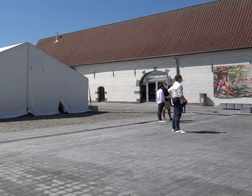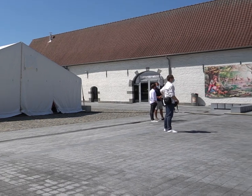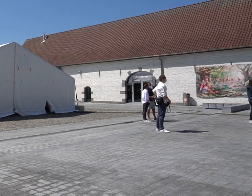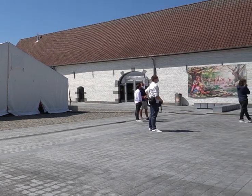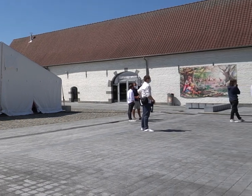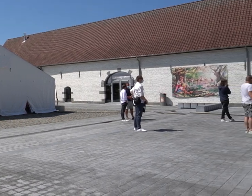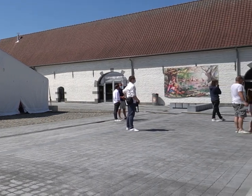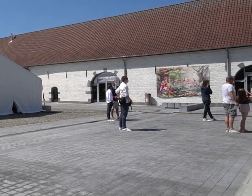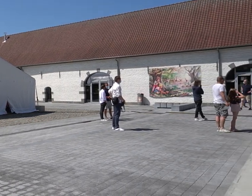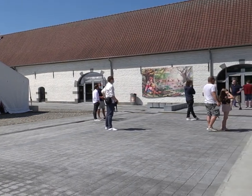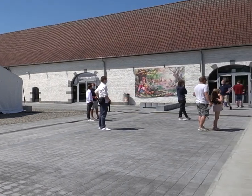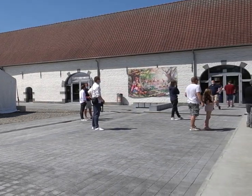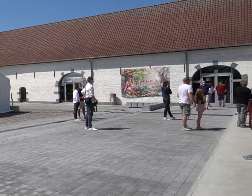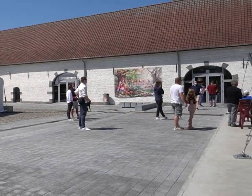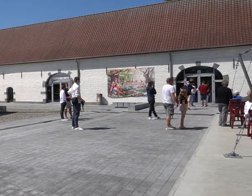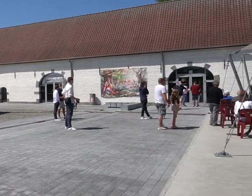Mon voisin, quelle chance!